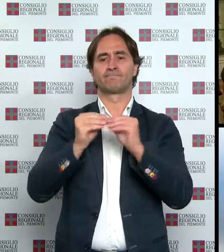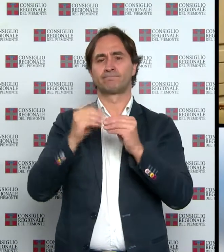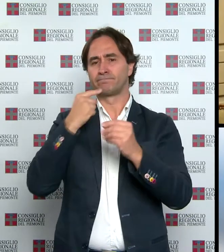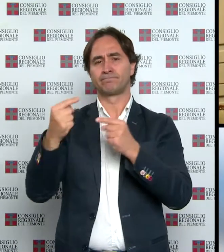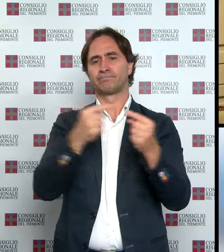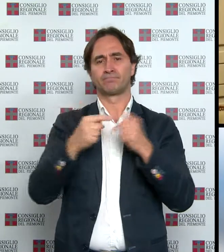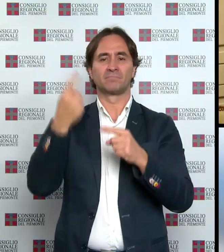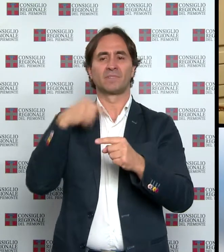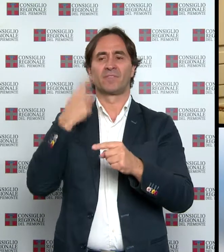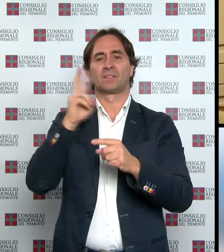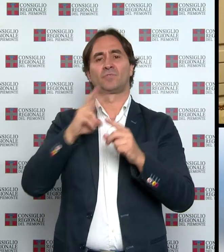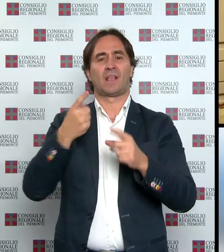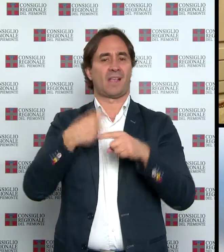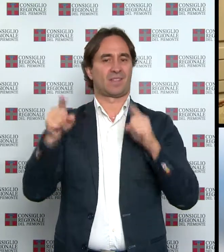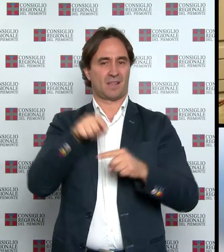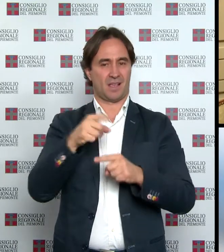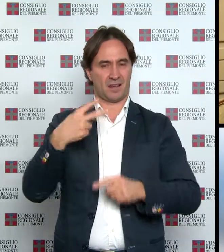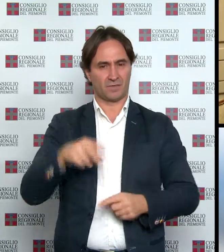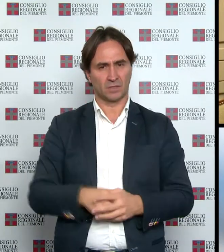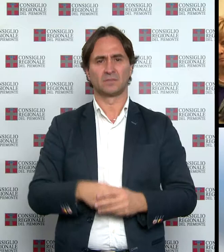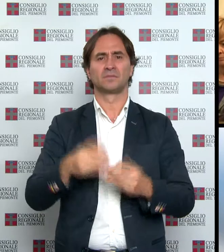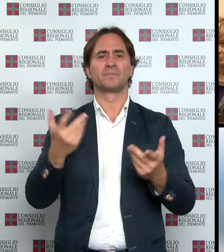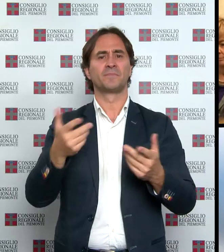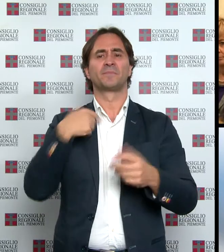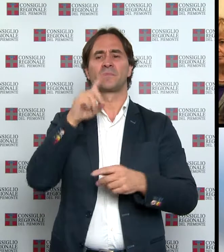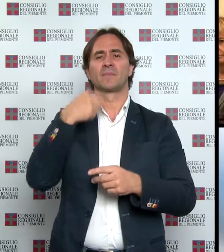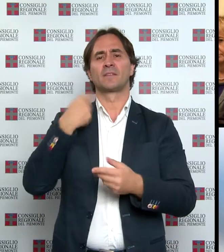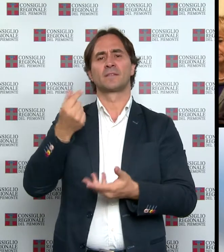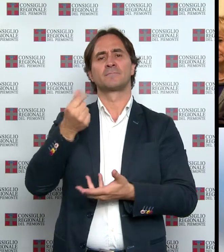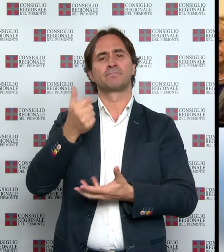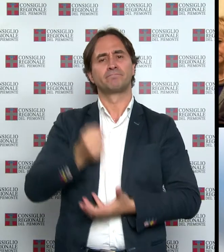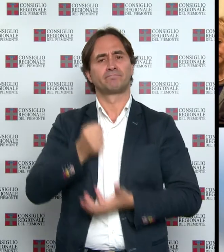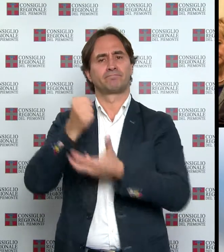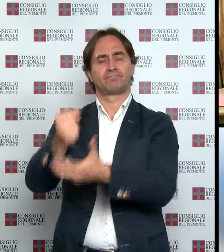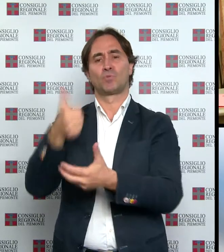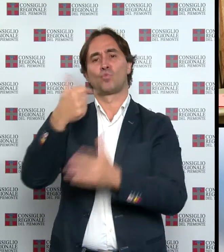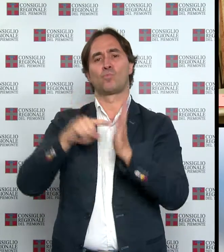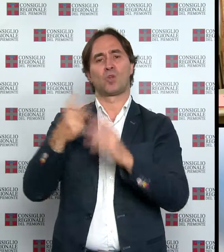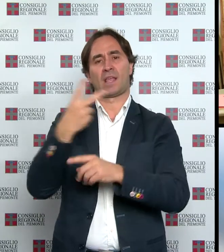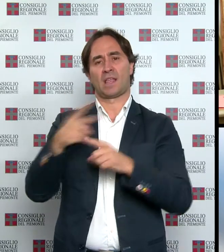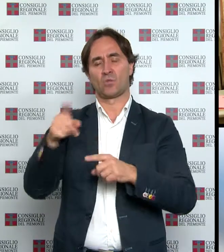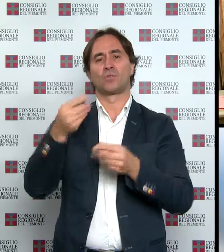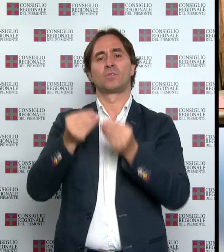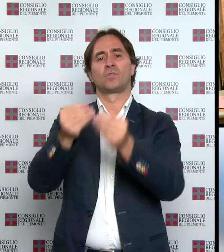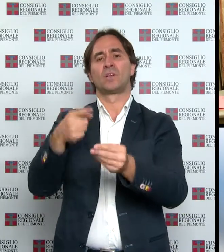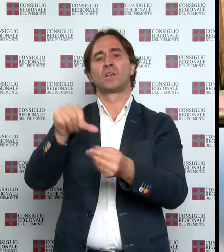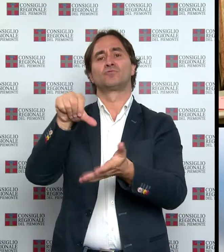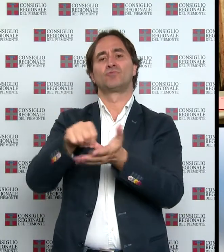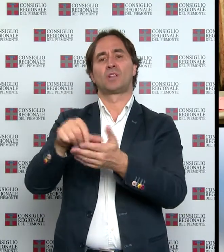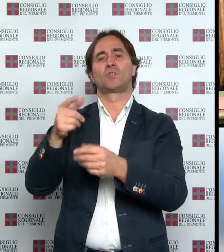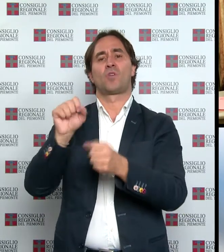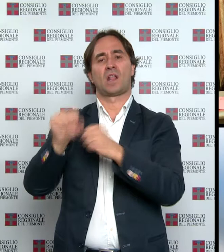genere. L'assessore alle pari opportunità ha annunciato lo stanziamento di circa 1 milione di euro per i centri antiviolenza e le case rifugio